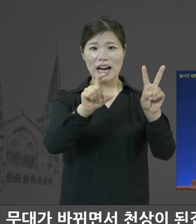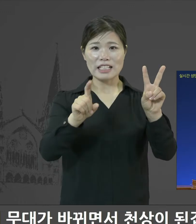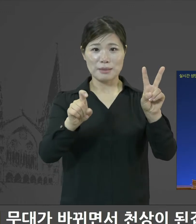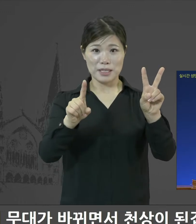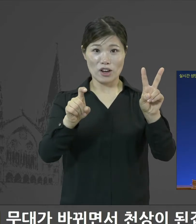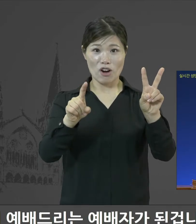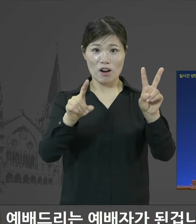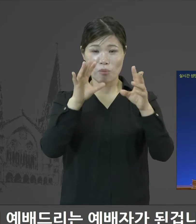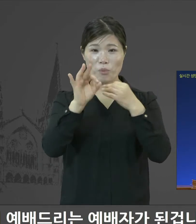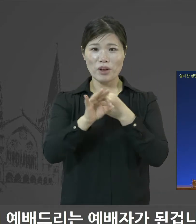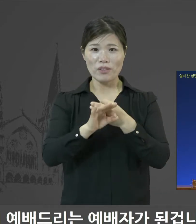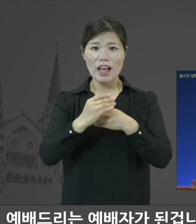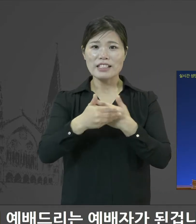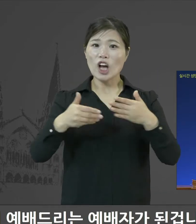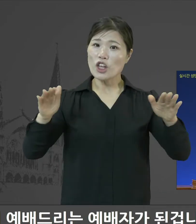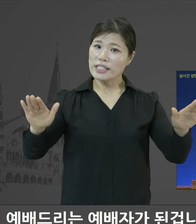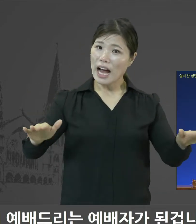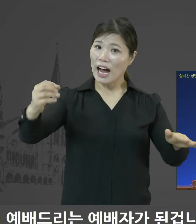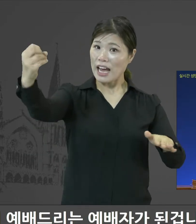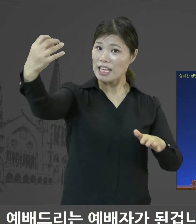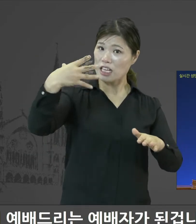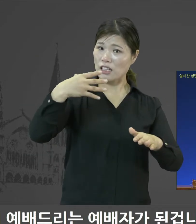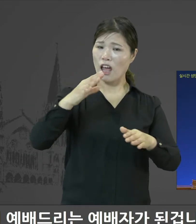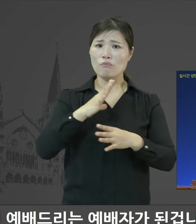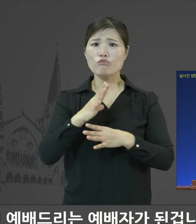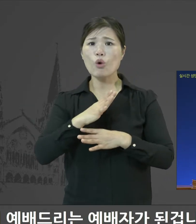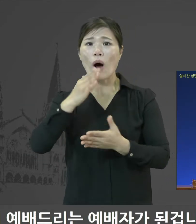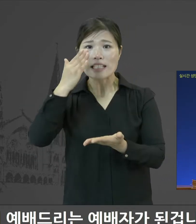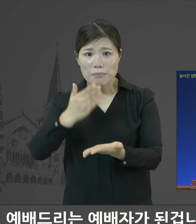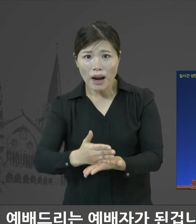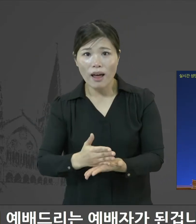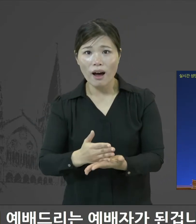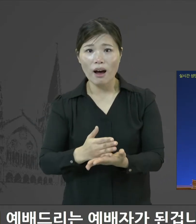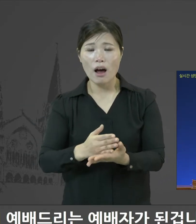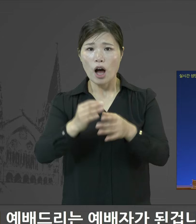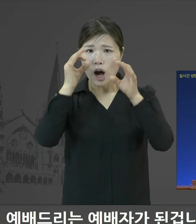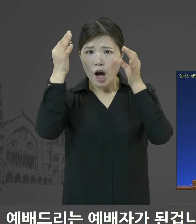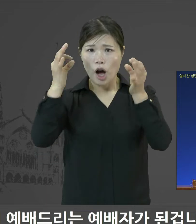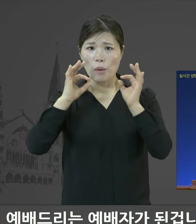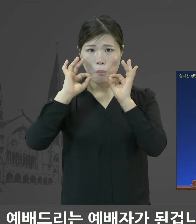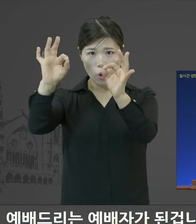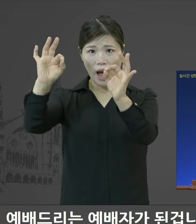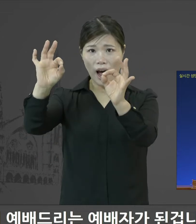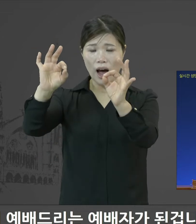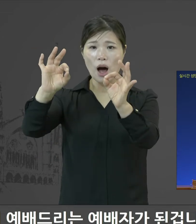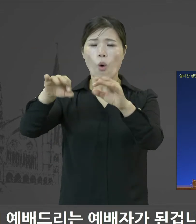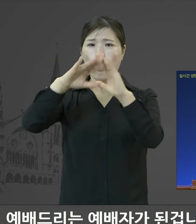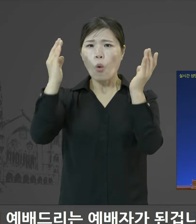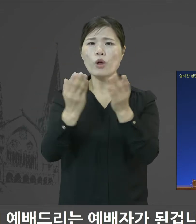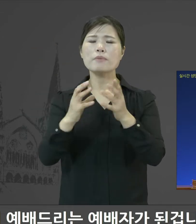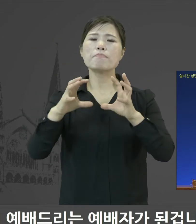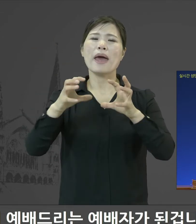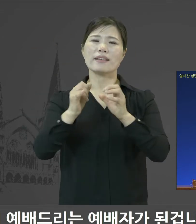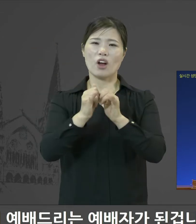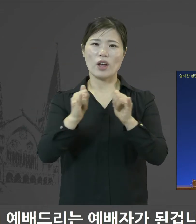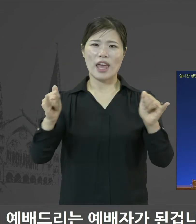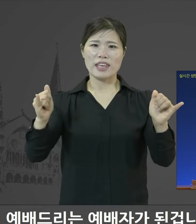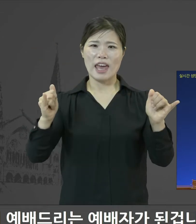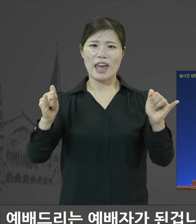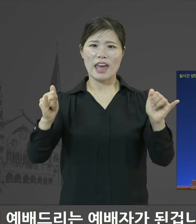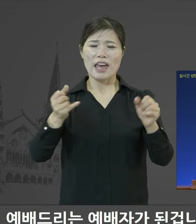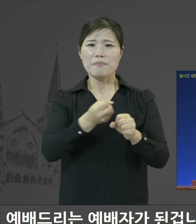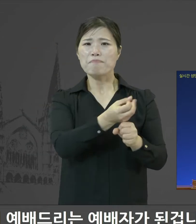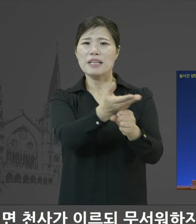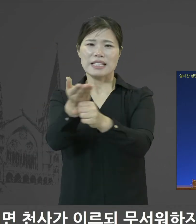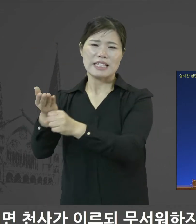보시면 천사가 이르되 무서워하지 말라. 보라, 내가 온 백성에게 미칠 큰 기쁨의 좋은